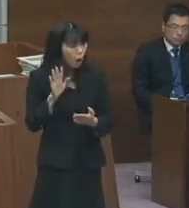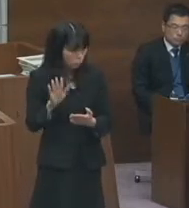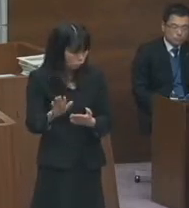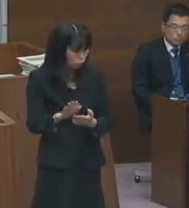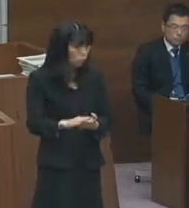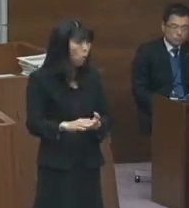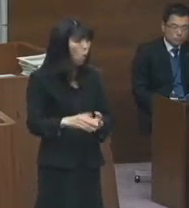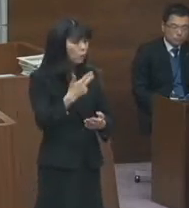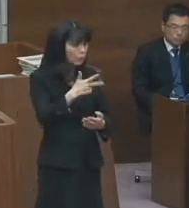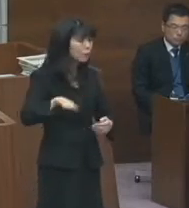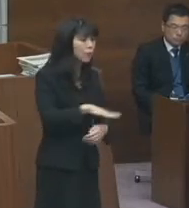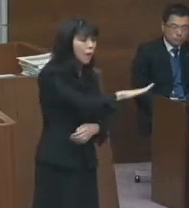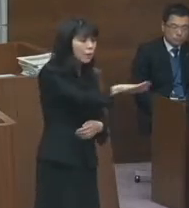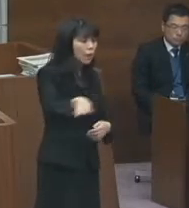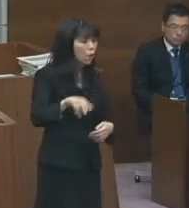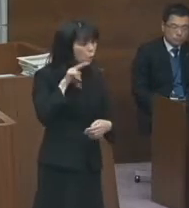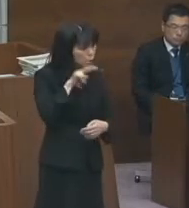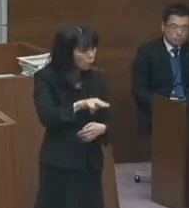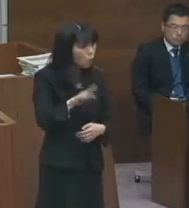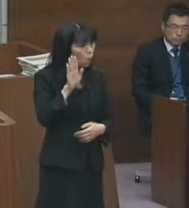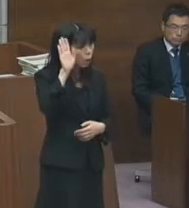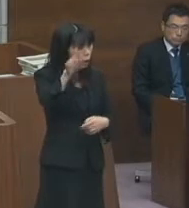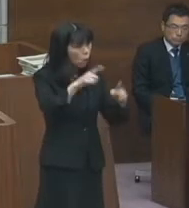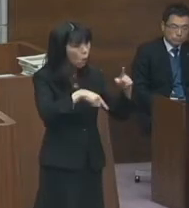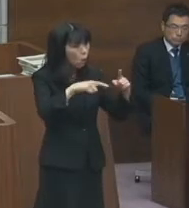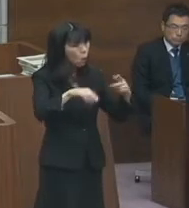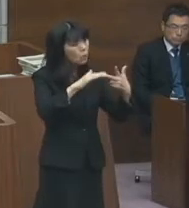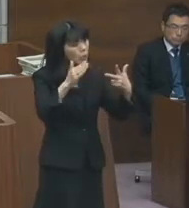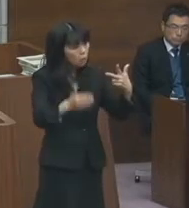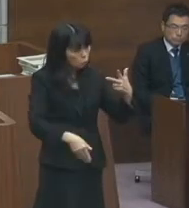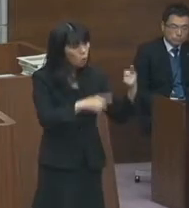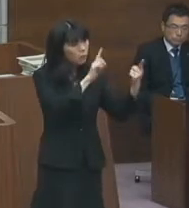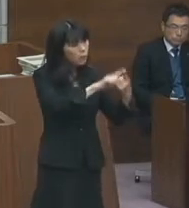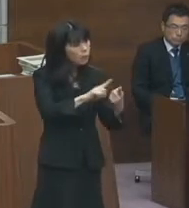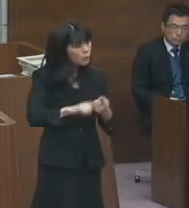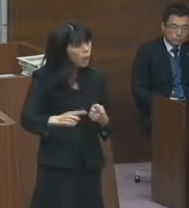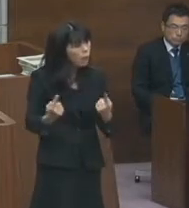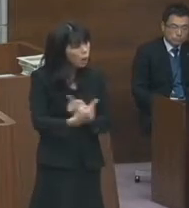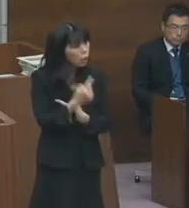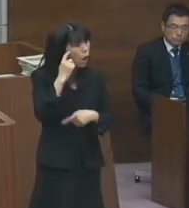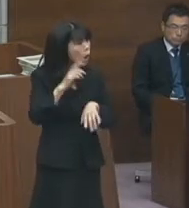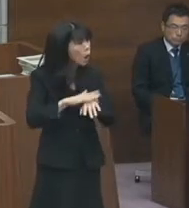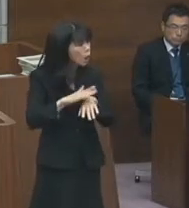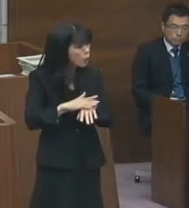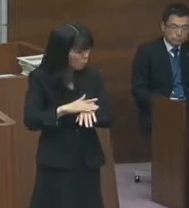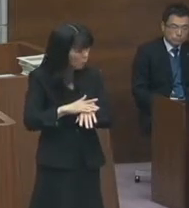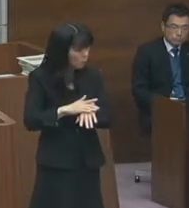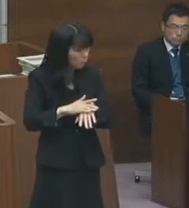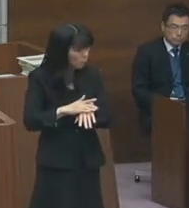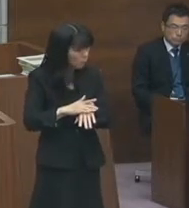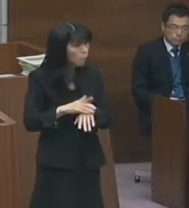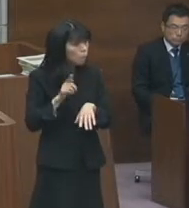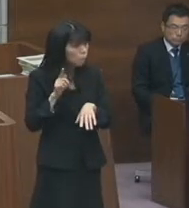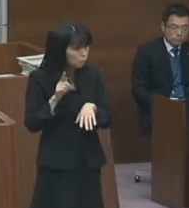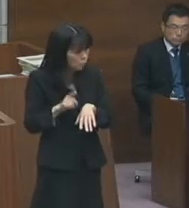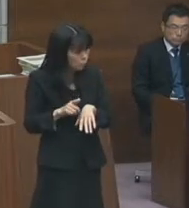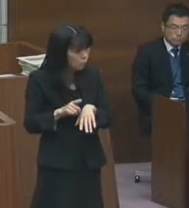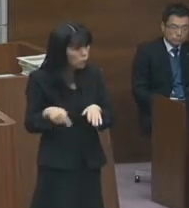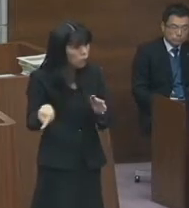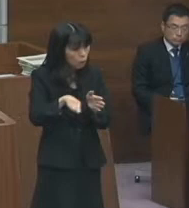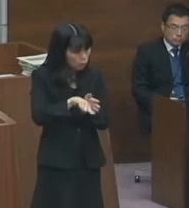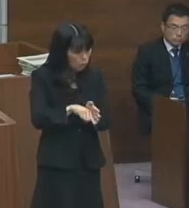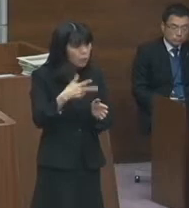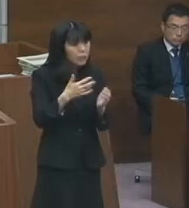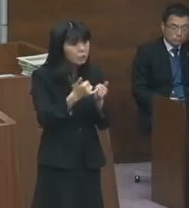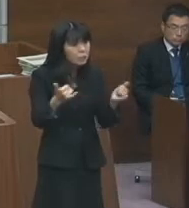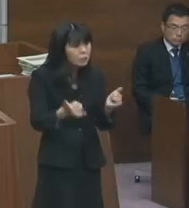見渡し、これからの公共施設の適正化の考え方を踏まえるとともに、市民サービスの向